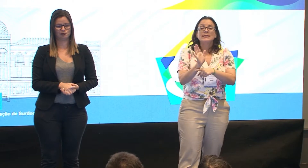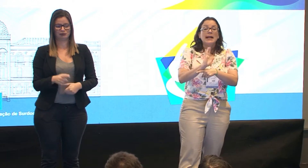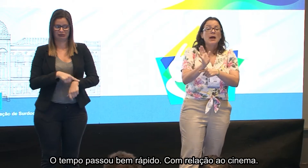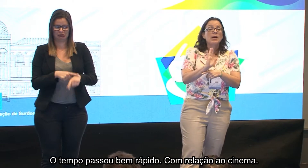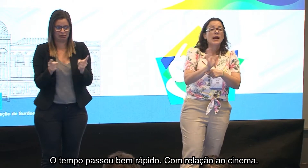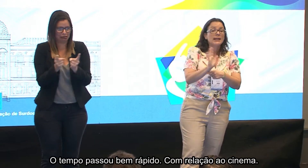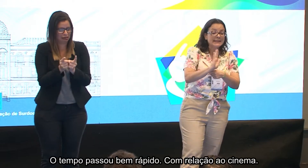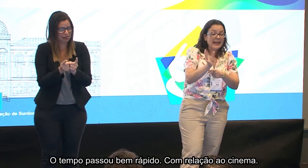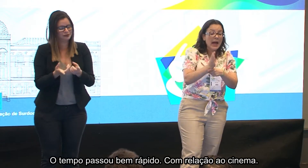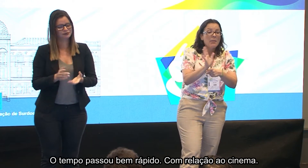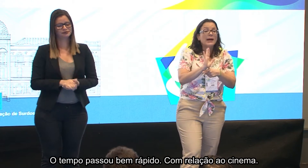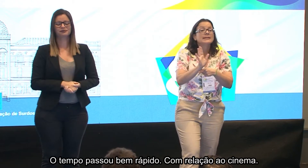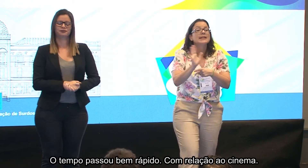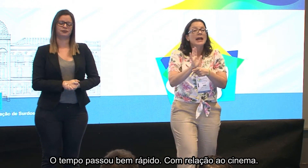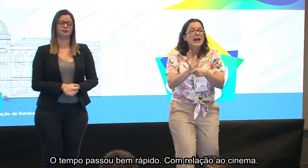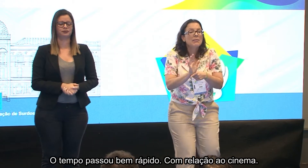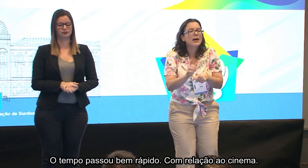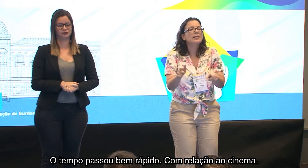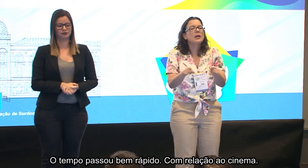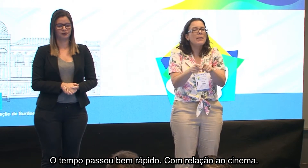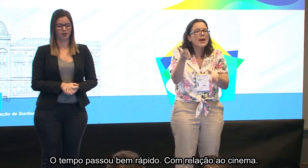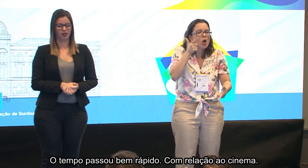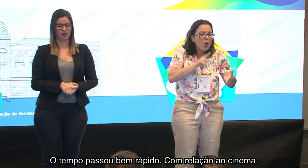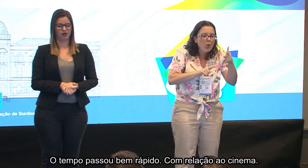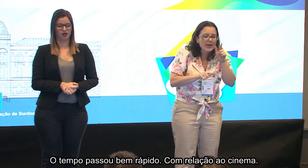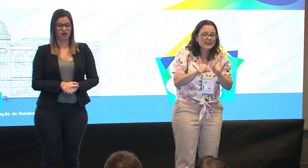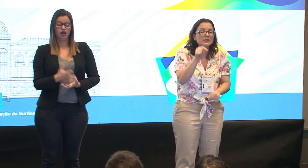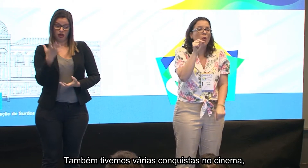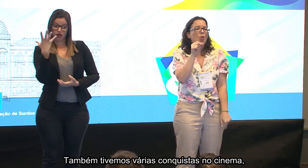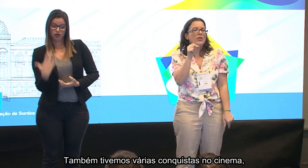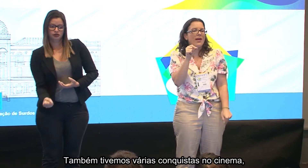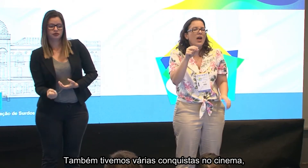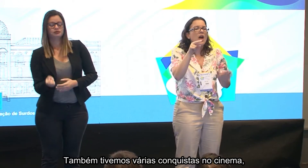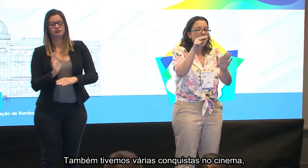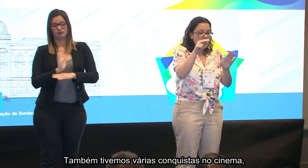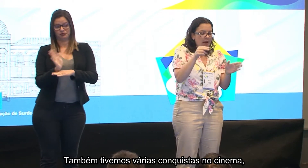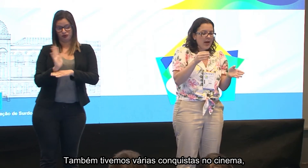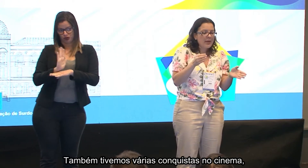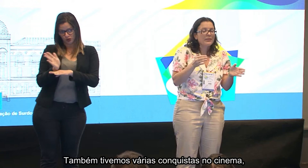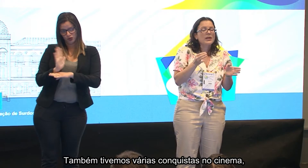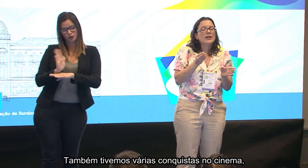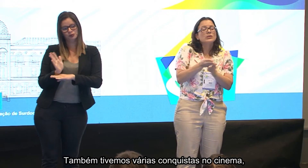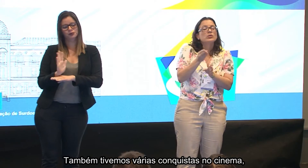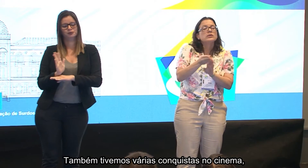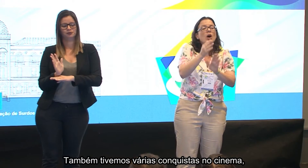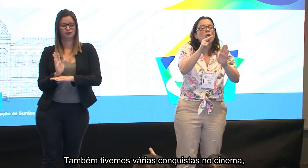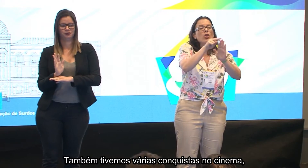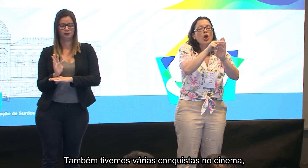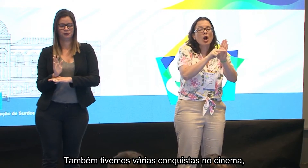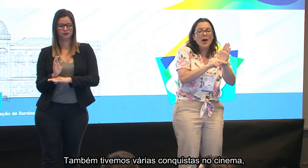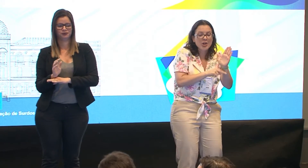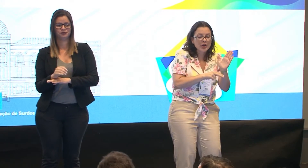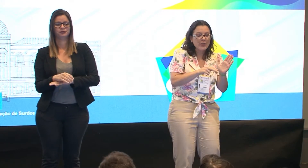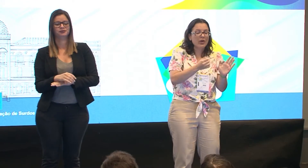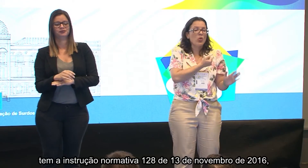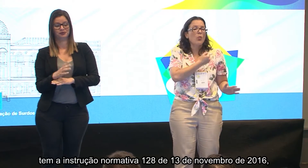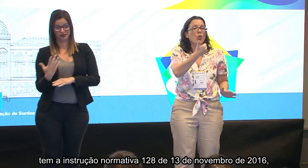O tempo passou bem rápido. Em relação ao cinema, também tivemos várias conquistas no cinema. Então, tem